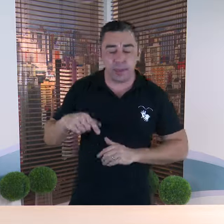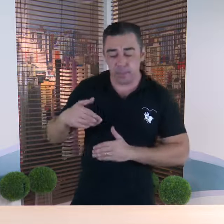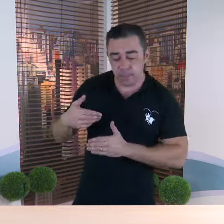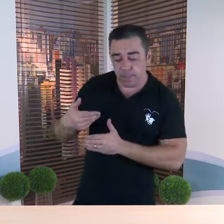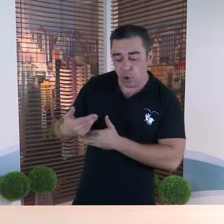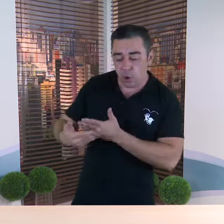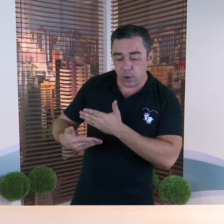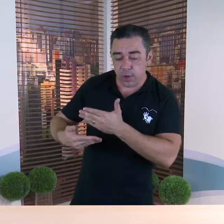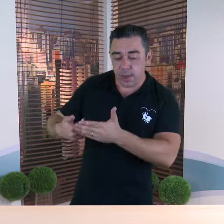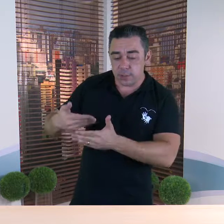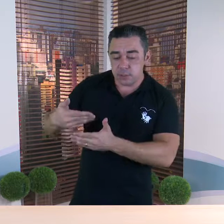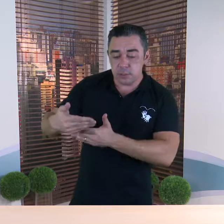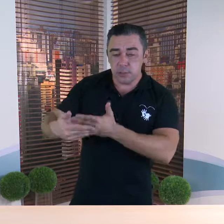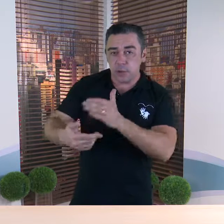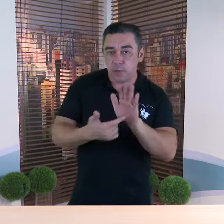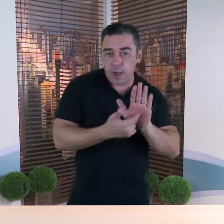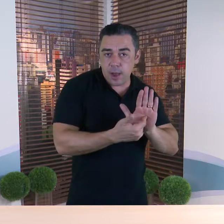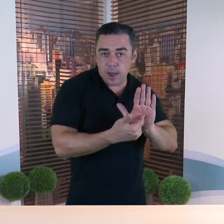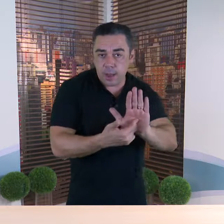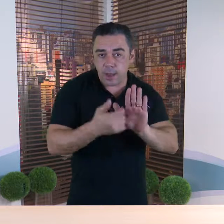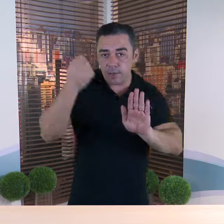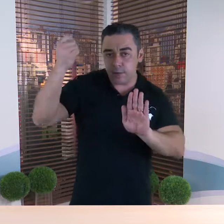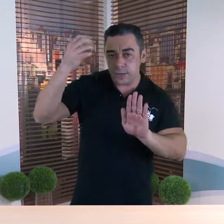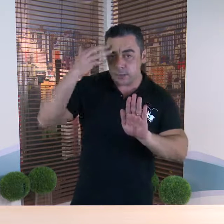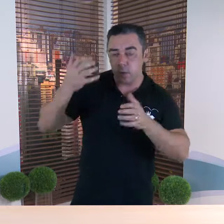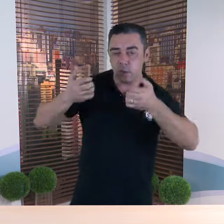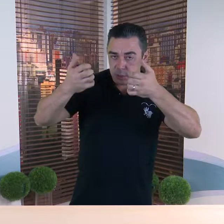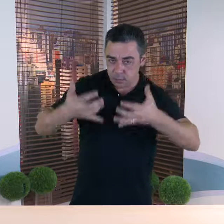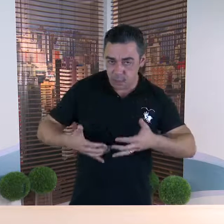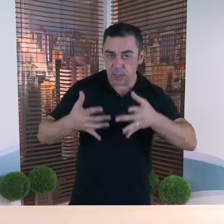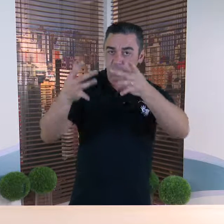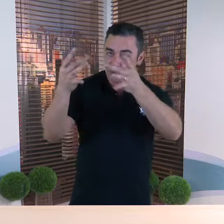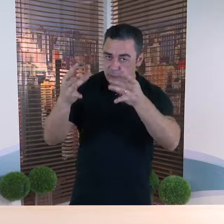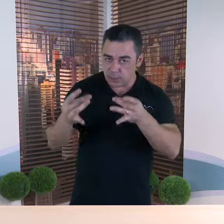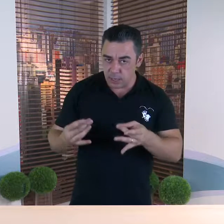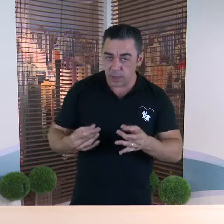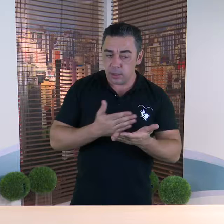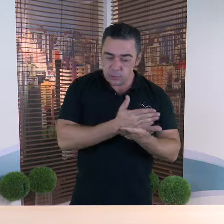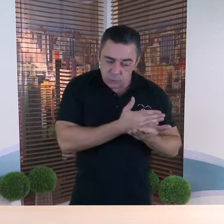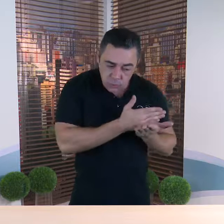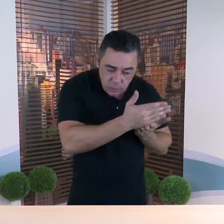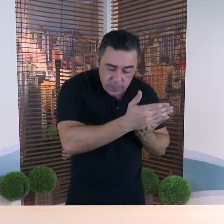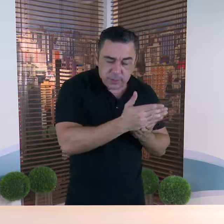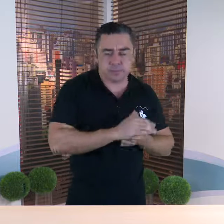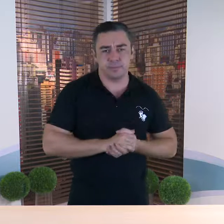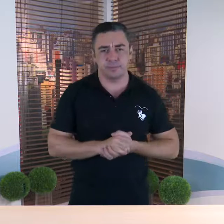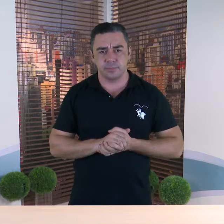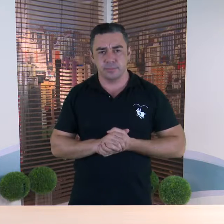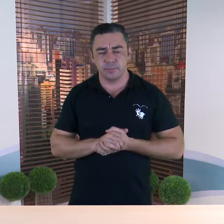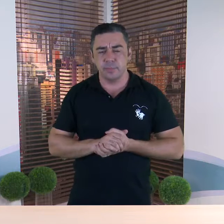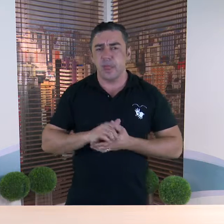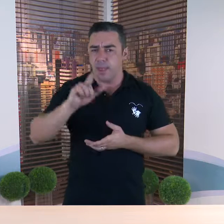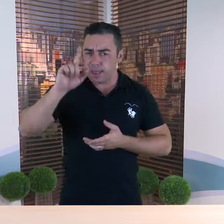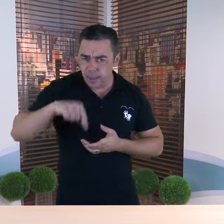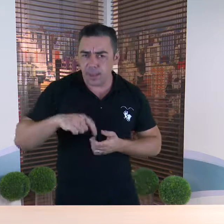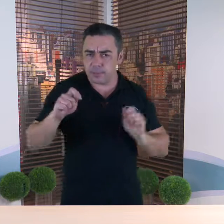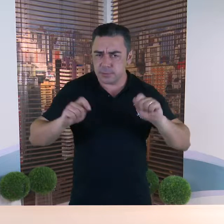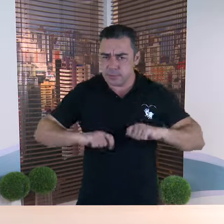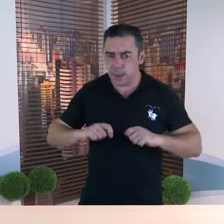caráter progressivo da revelação bíblica, como explicamos com maior detalhes na introdução. Fica bastante